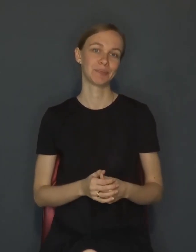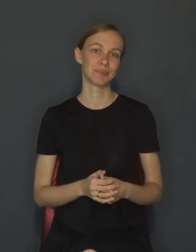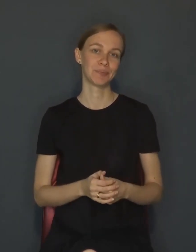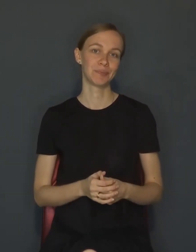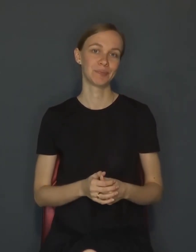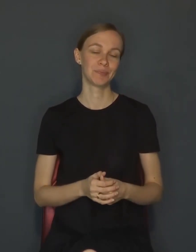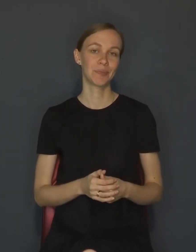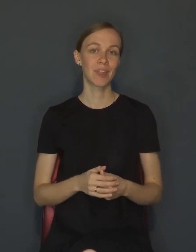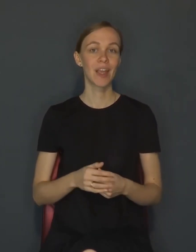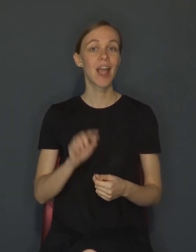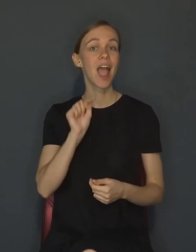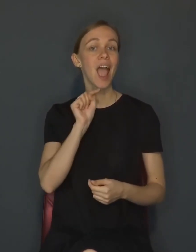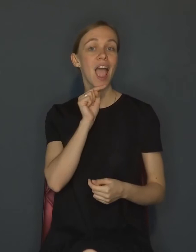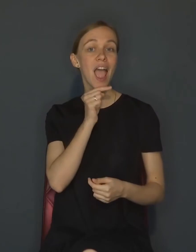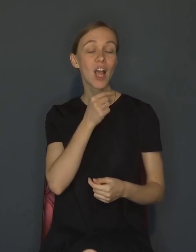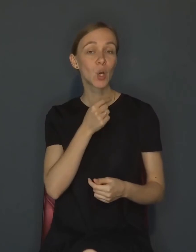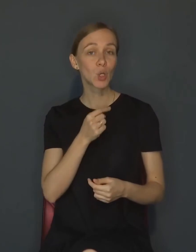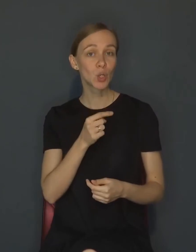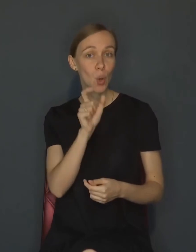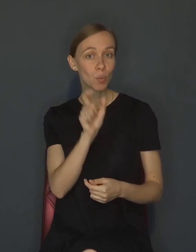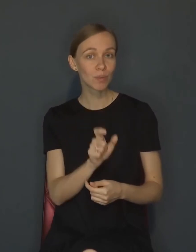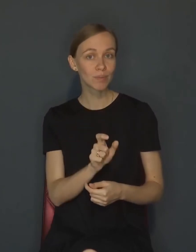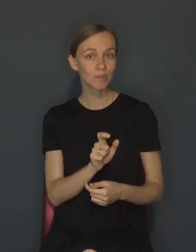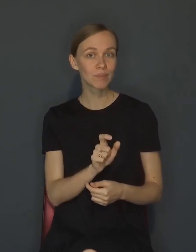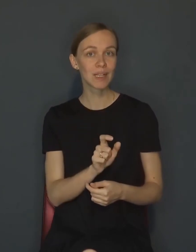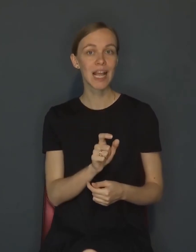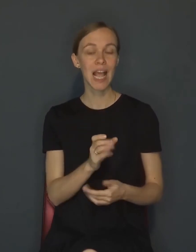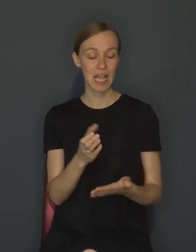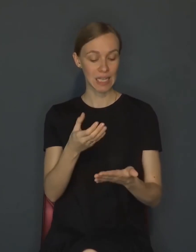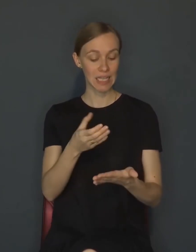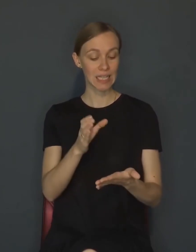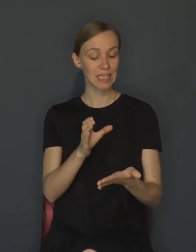економ, скарбник, управитель.